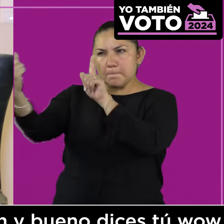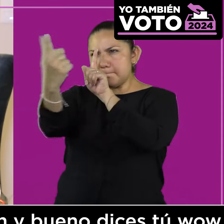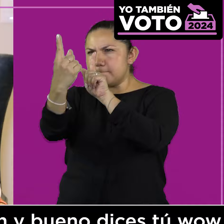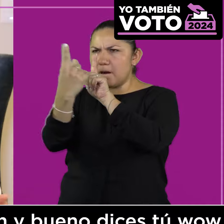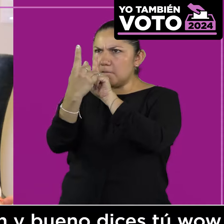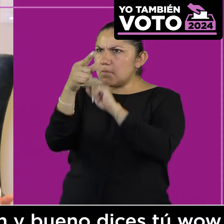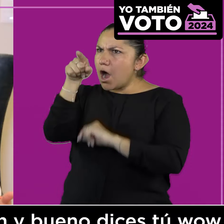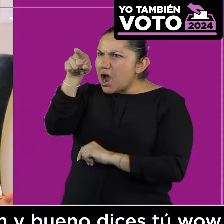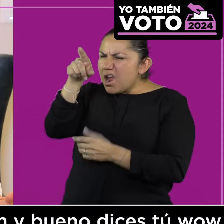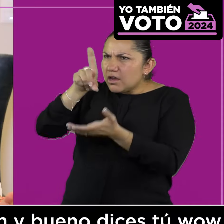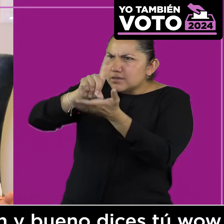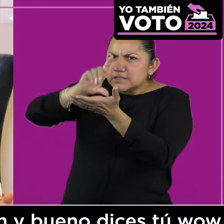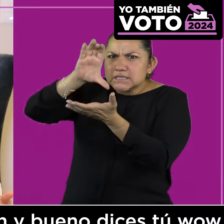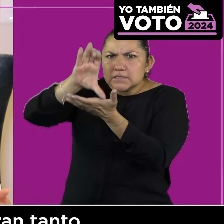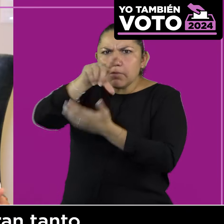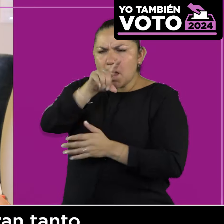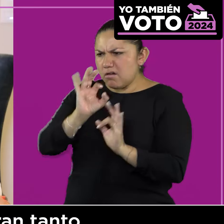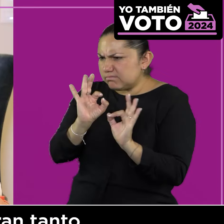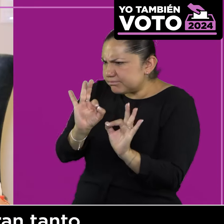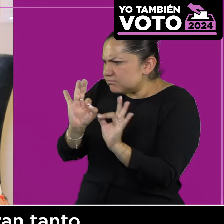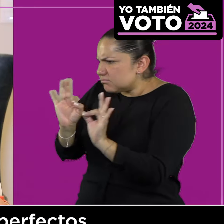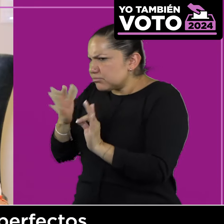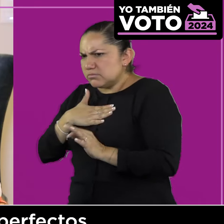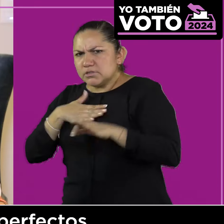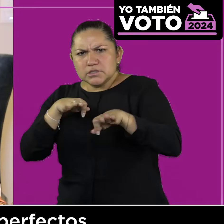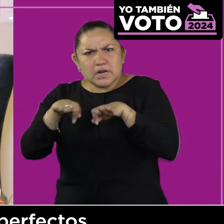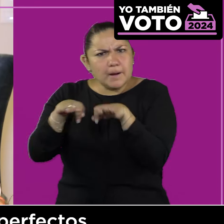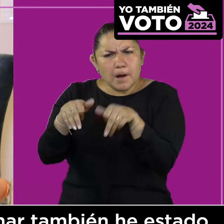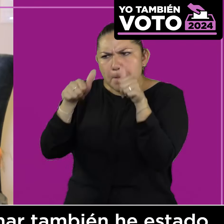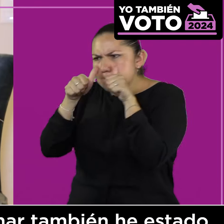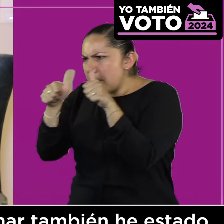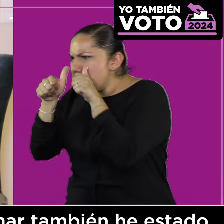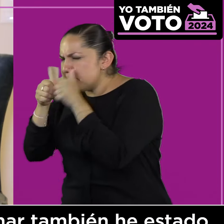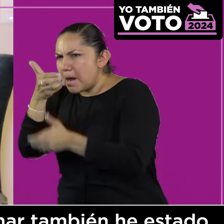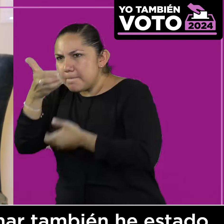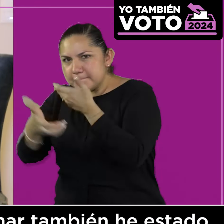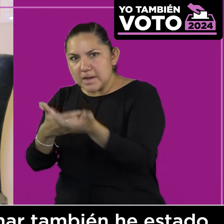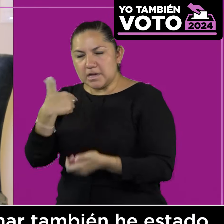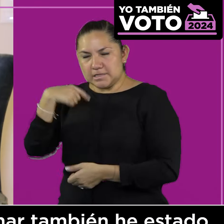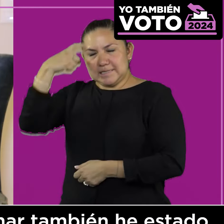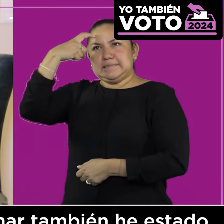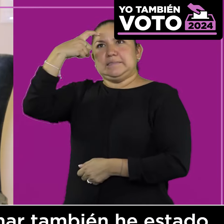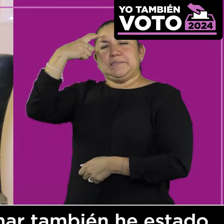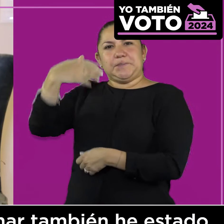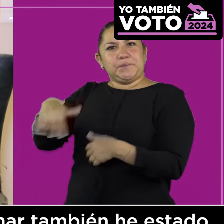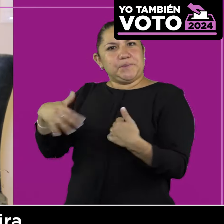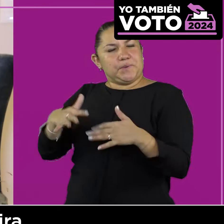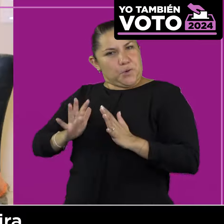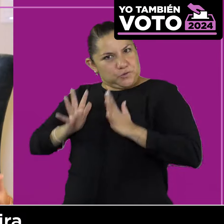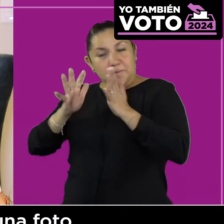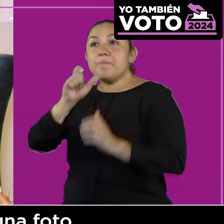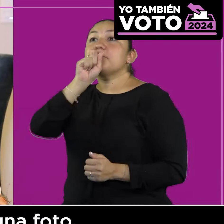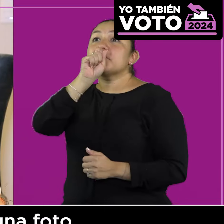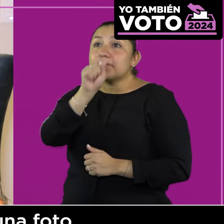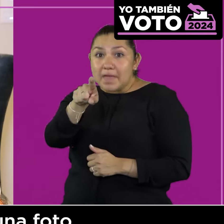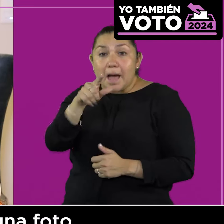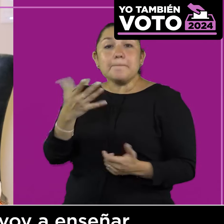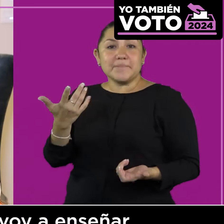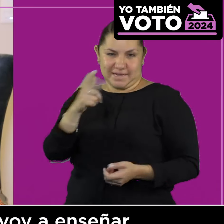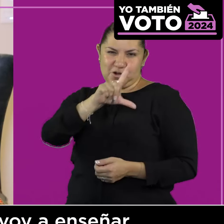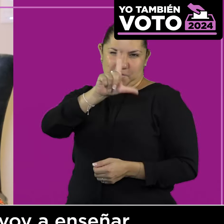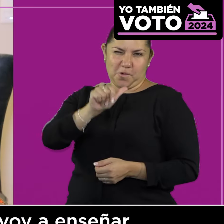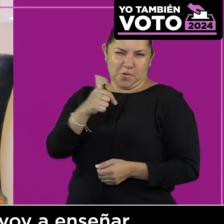down y bueno dices tú Wow se esmeran tanto y son tan perfectos y ahorita en mi caminar también he estado mira tengo una